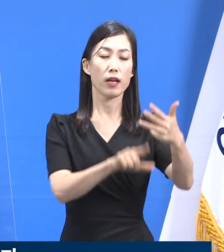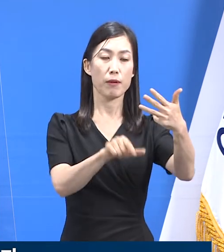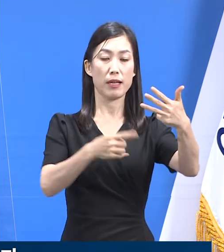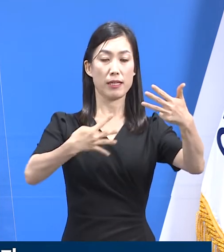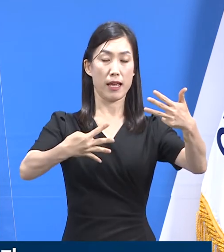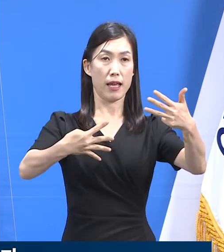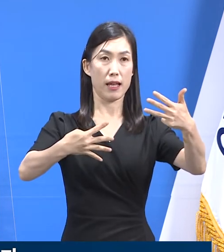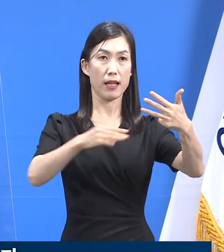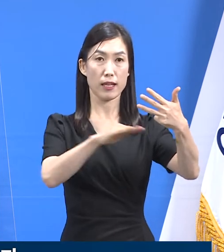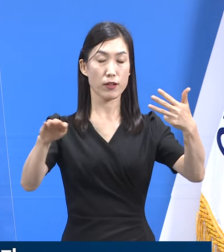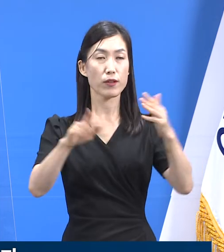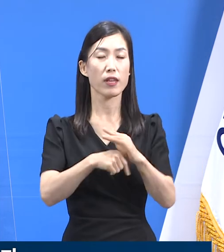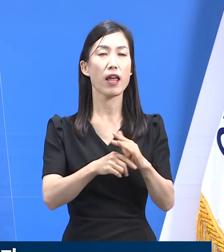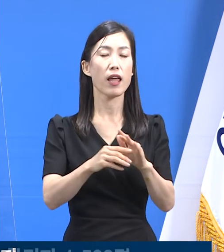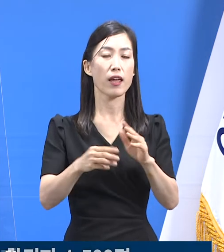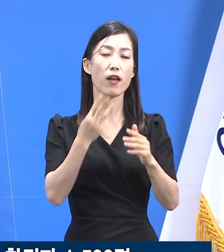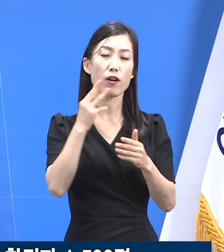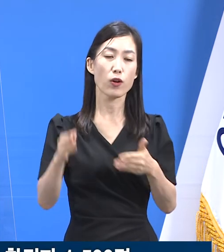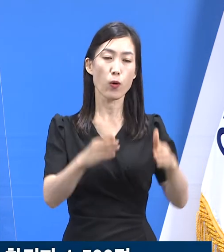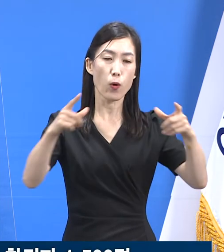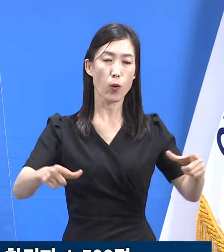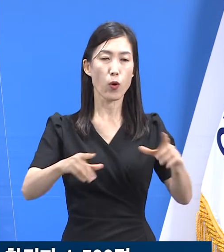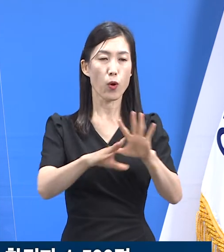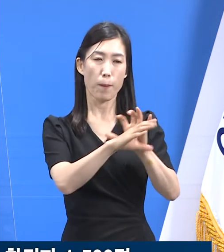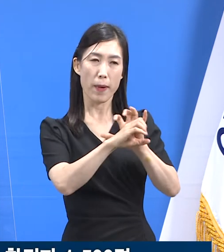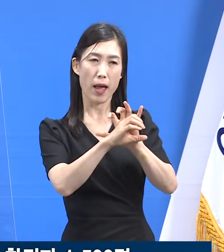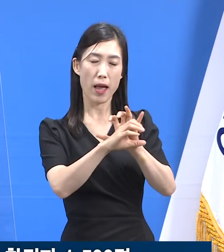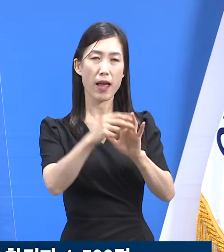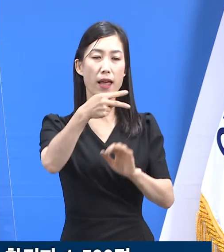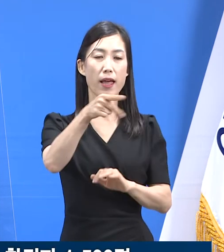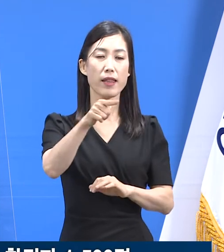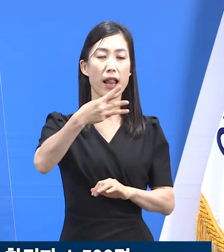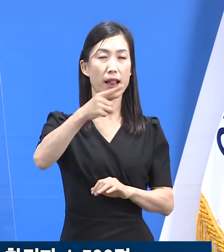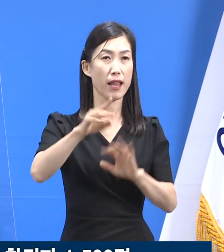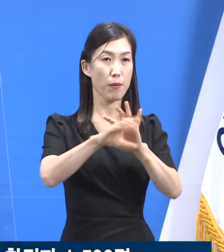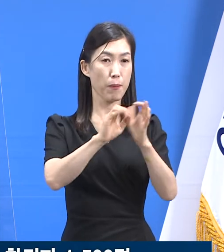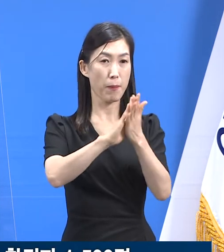기준 경기도에서 델타 변이 바이러스 감염이 확인된 확진자는